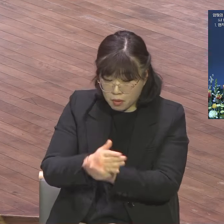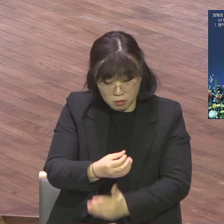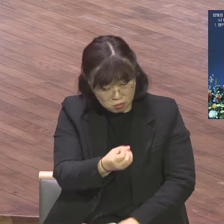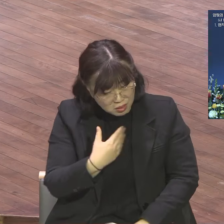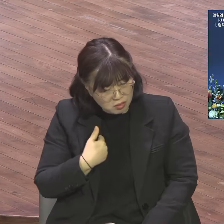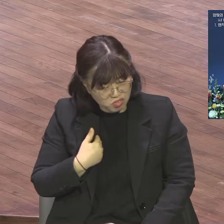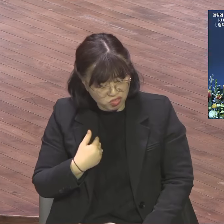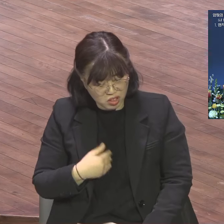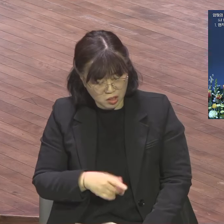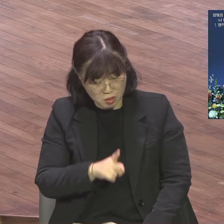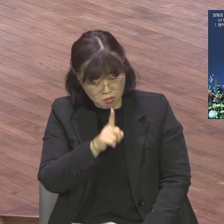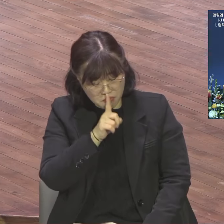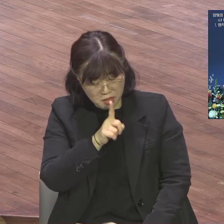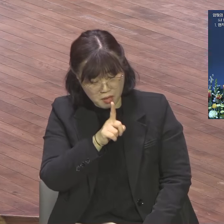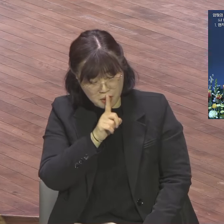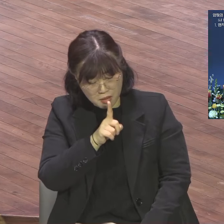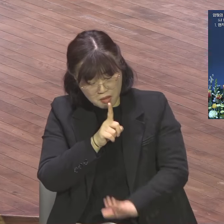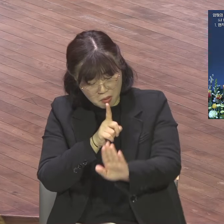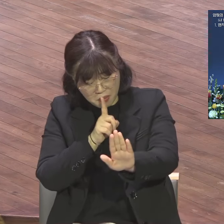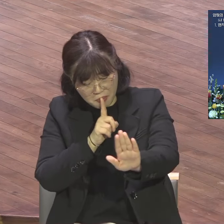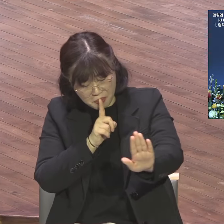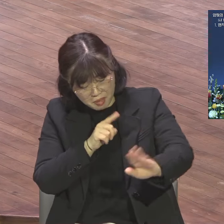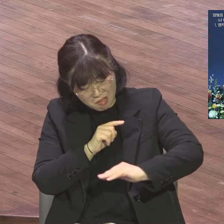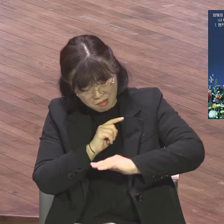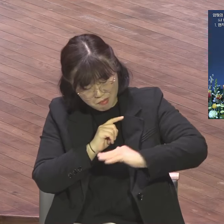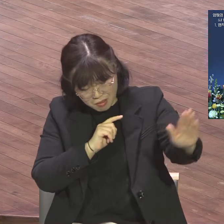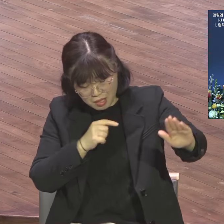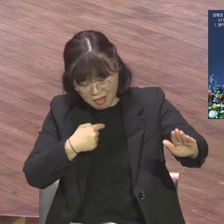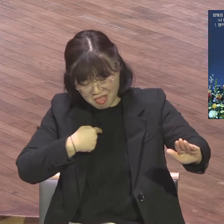딱 하려 하는데 하려 하다가 확 돌아서서